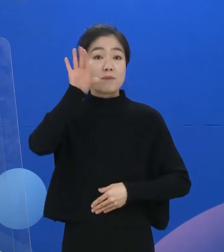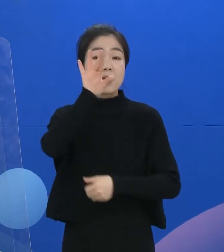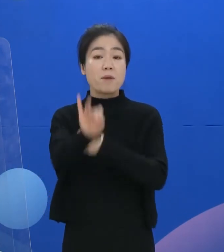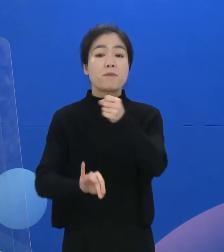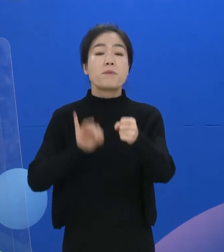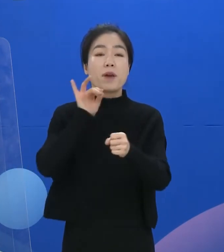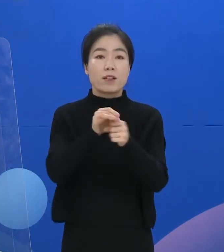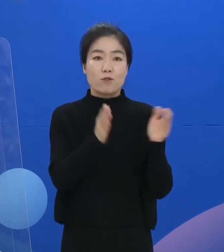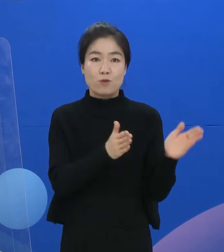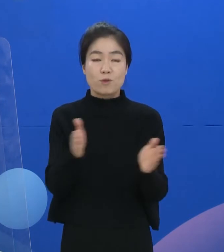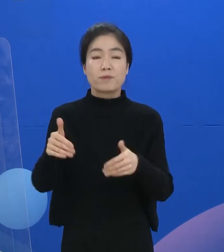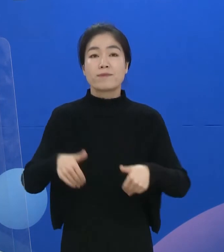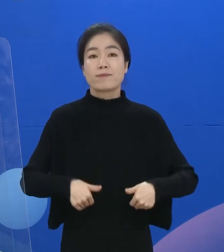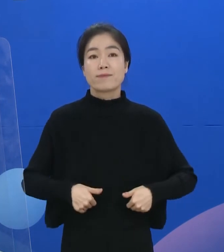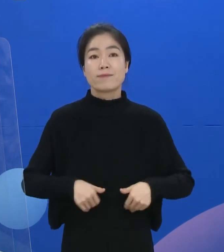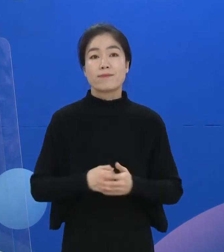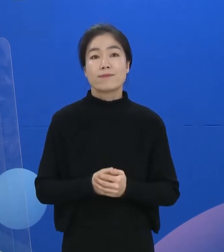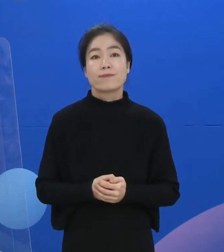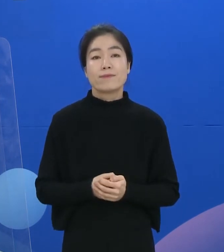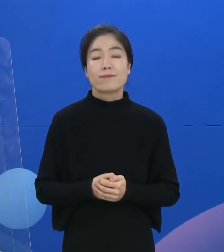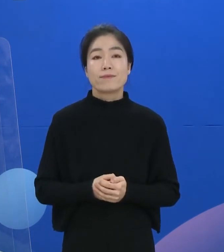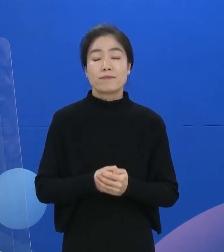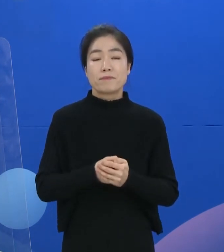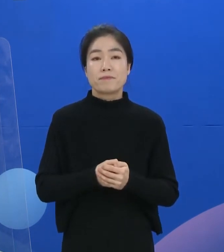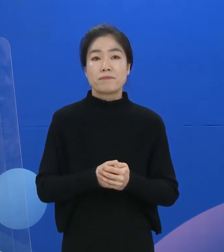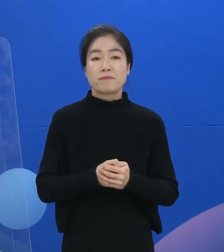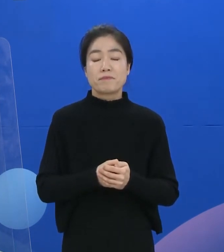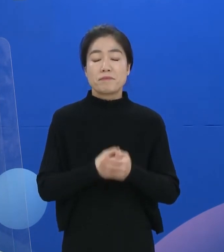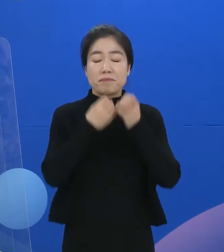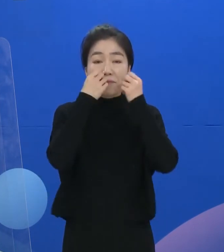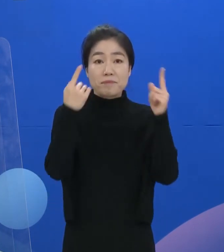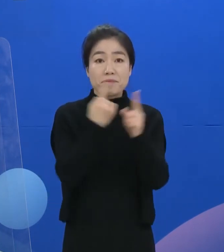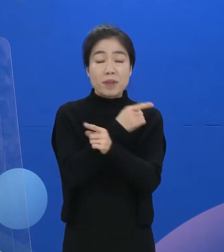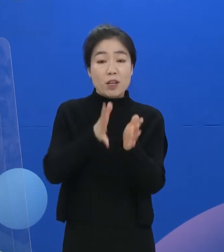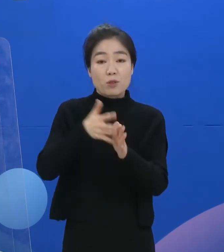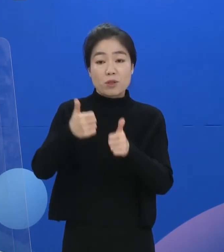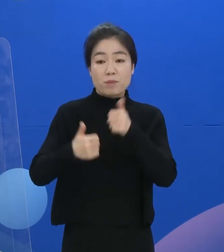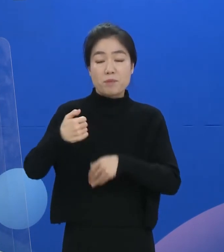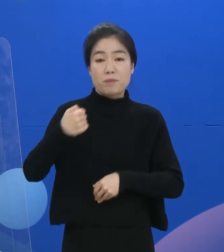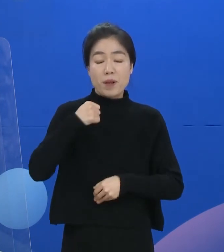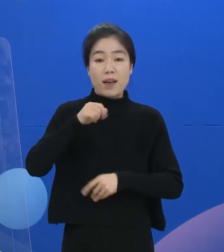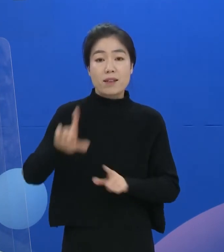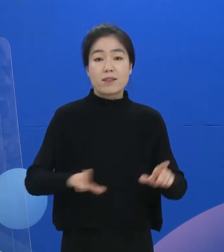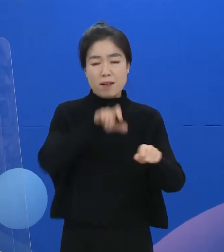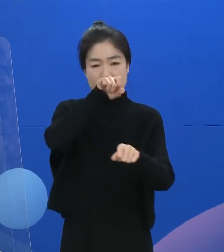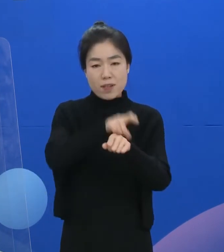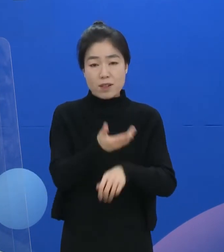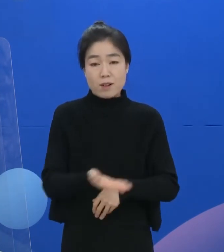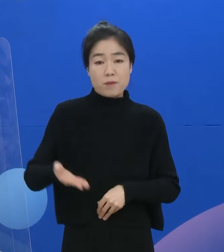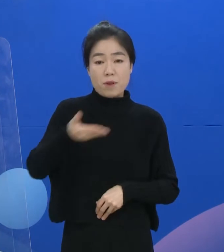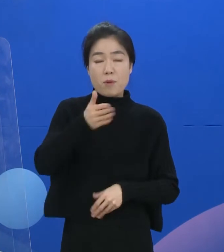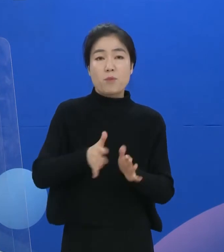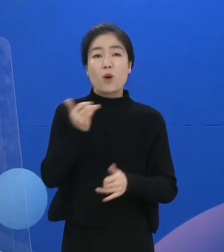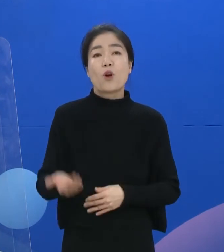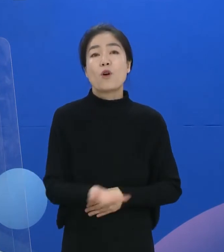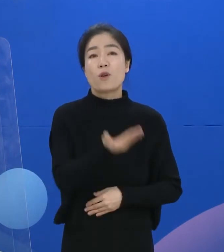뛰어넘어 더 크고 더 강한 광주 시대를 열어 미래 100년을 제외합니다